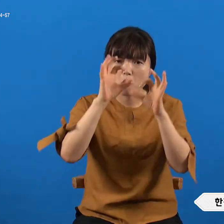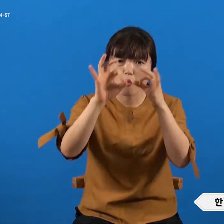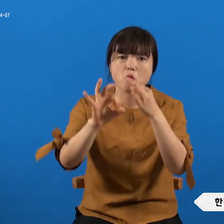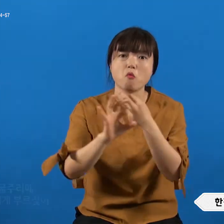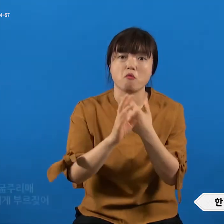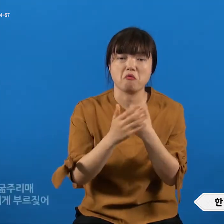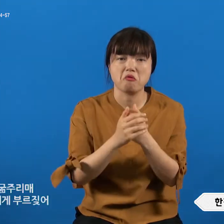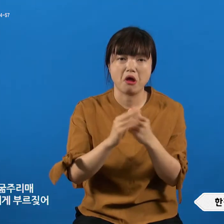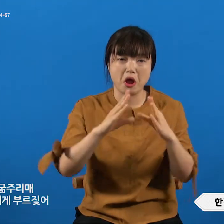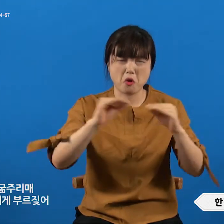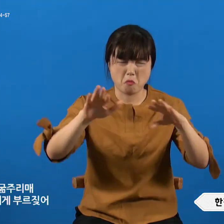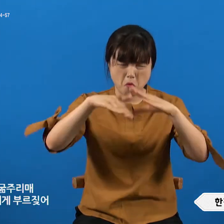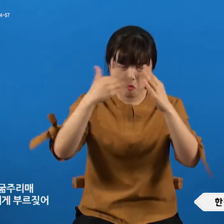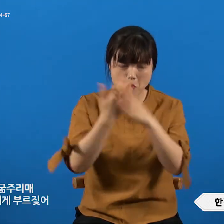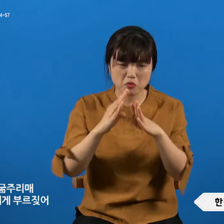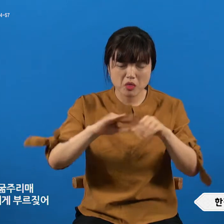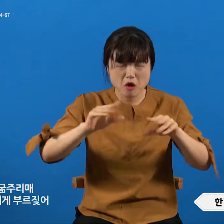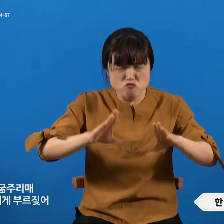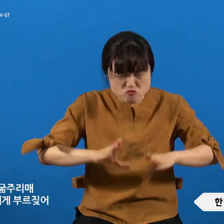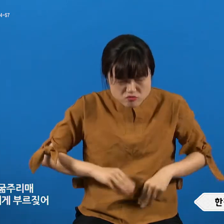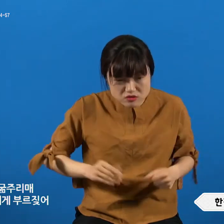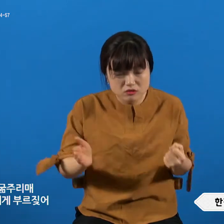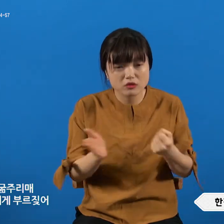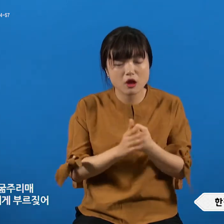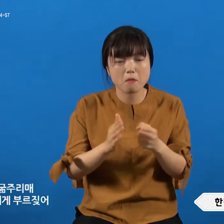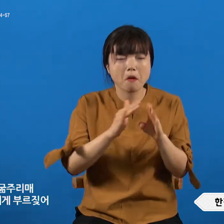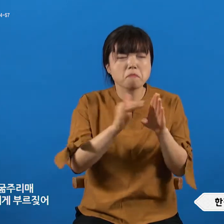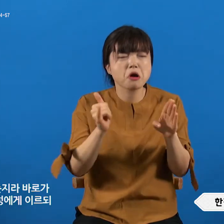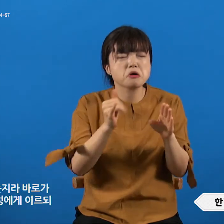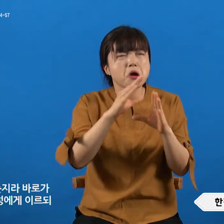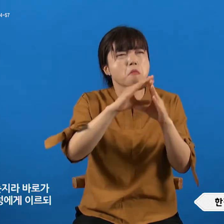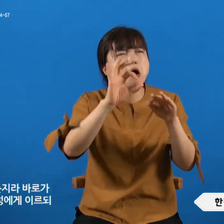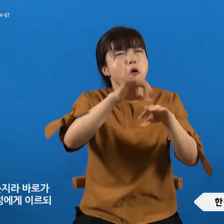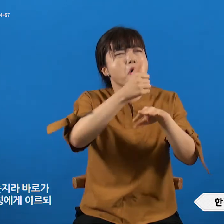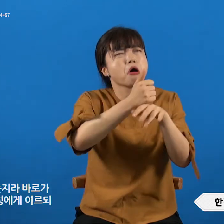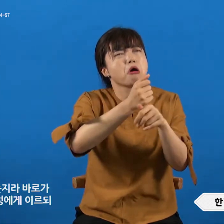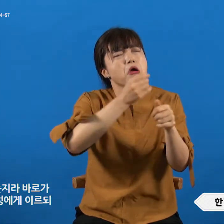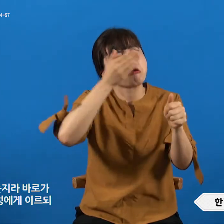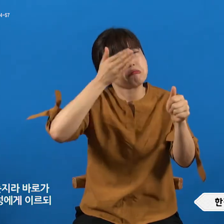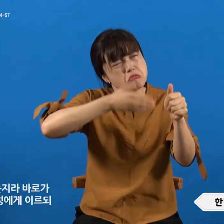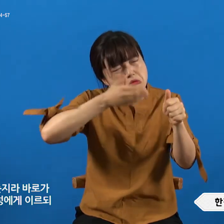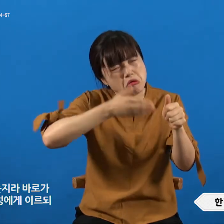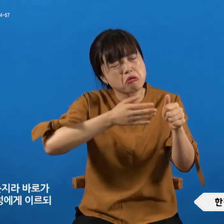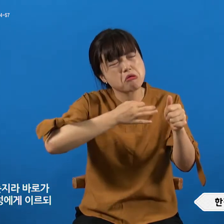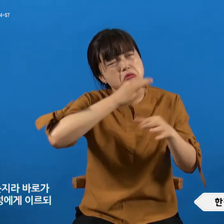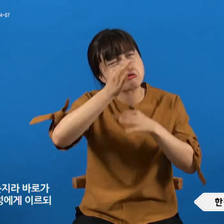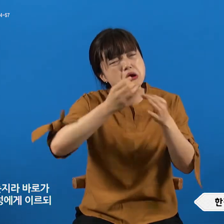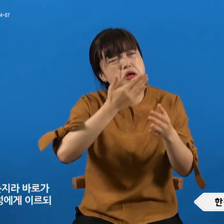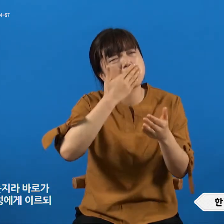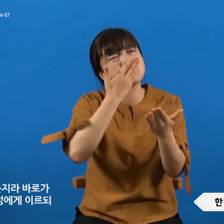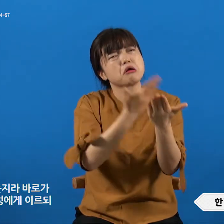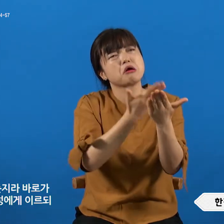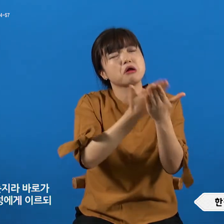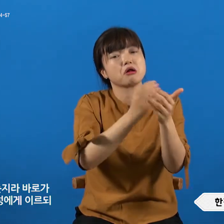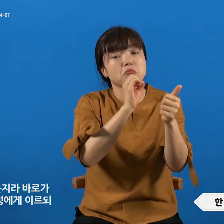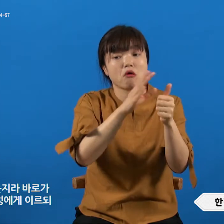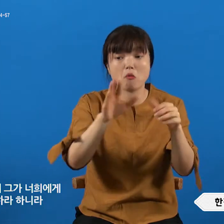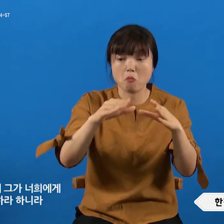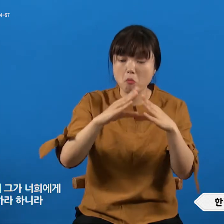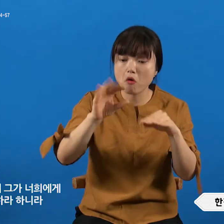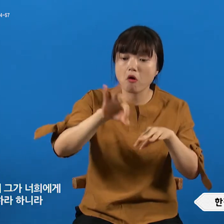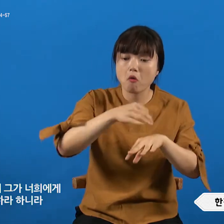보십시오. 애굽 온 땅이 굶주림에 백성이 바로에게 부르짖어 양식을 구하는지라 바로가 애굽 모든 백성에게